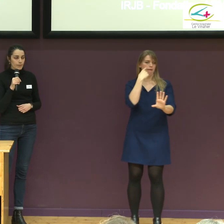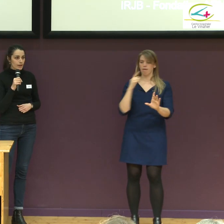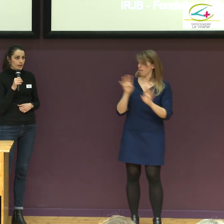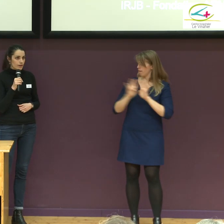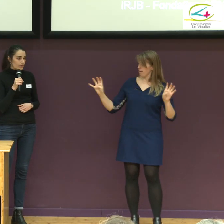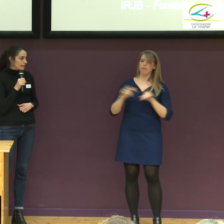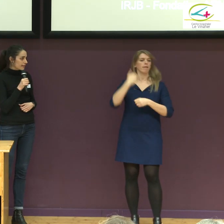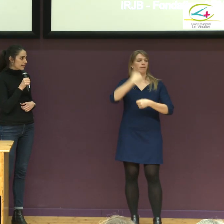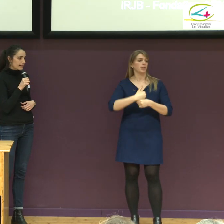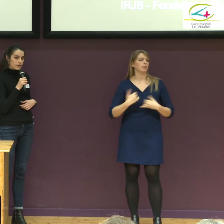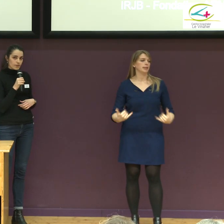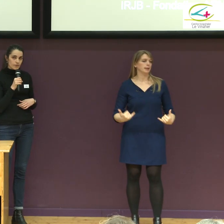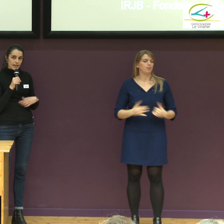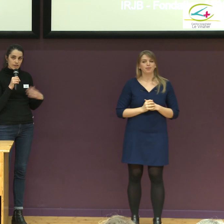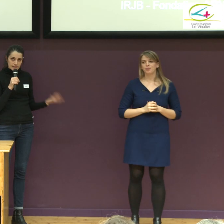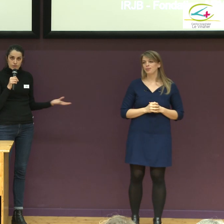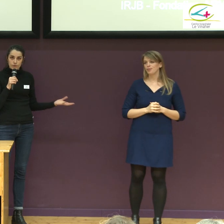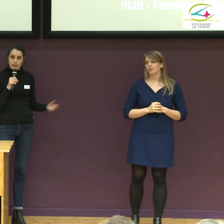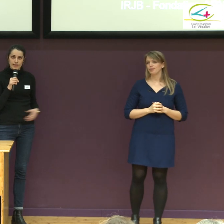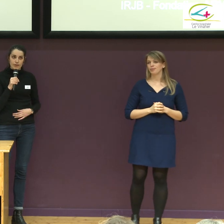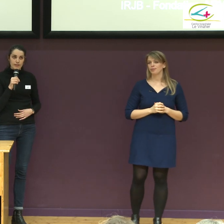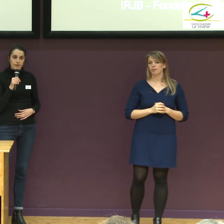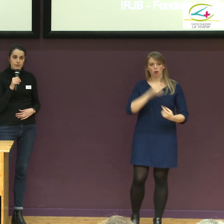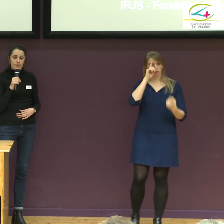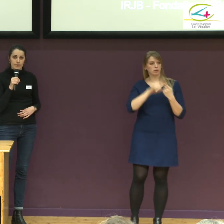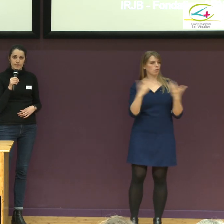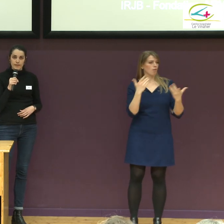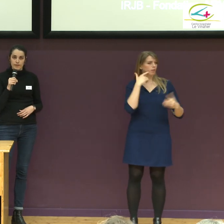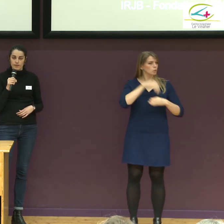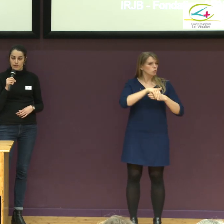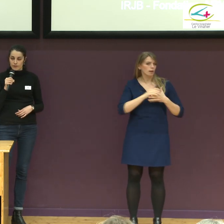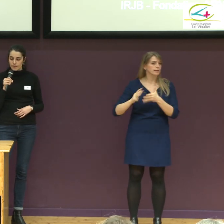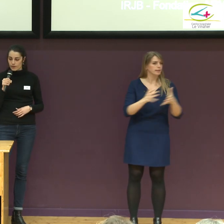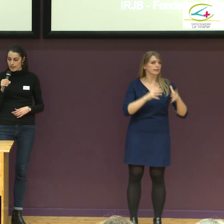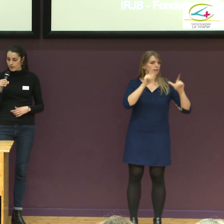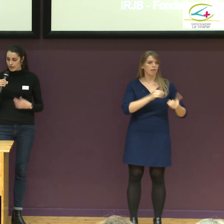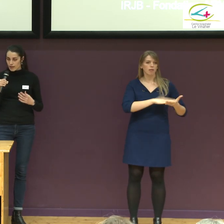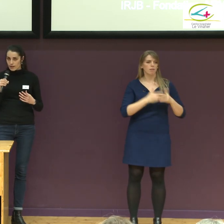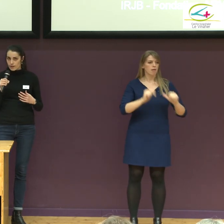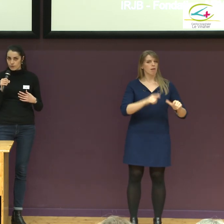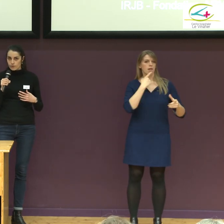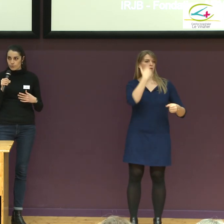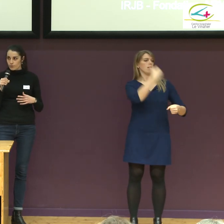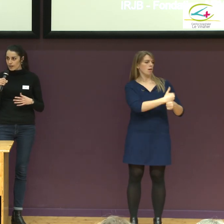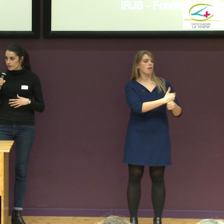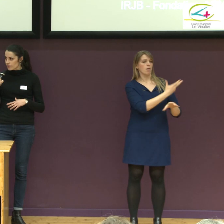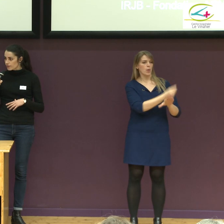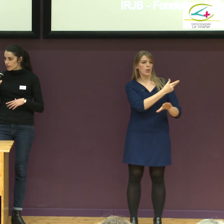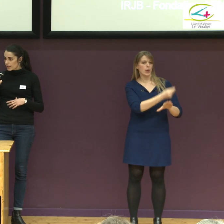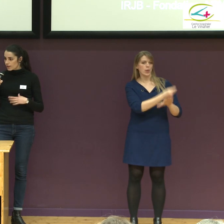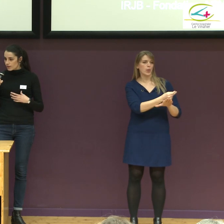intervenants. L'idée, c'était, via cette chance qu'on avait d'avoir une traduction en langue des signes française en live, de